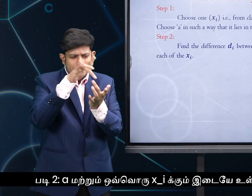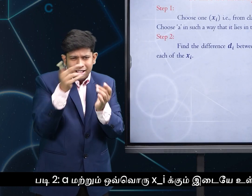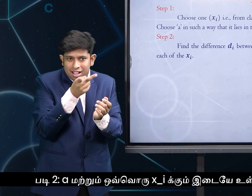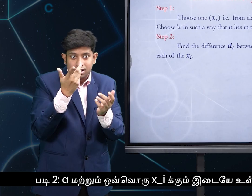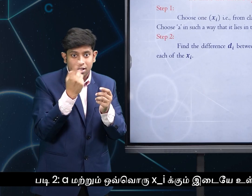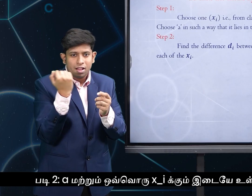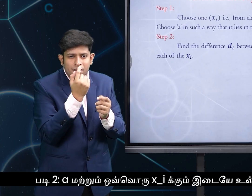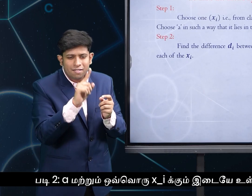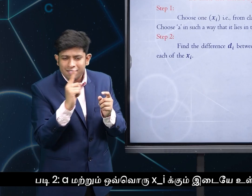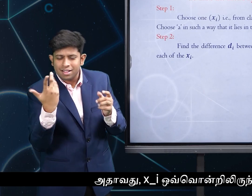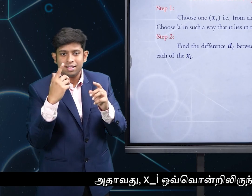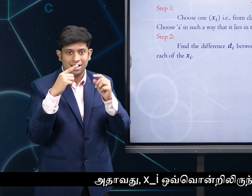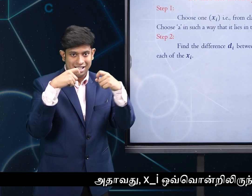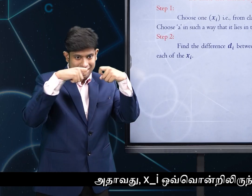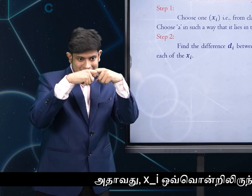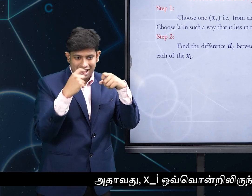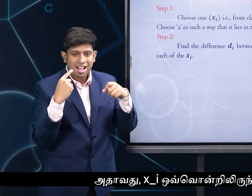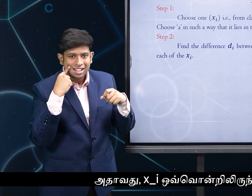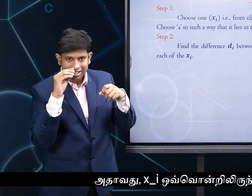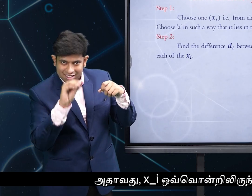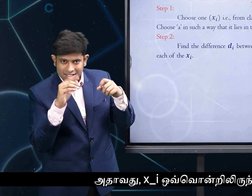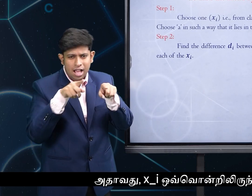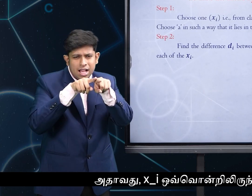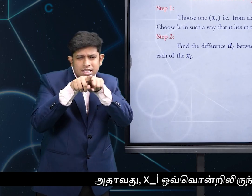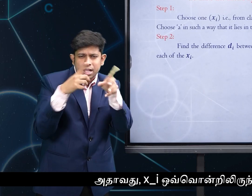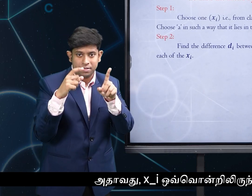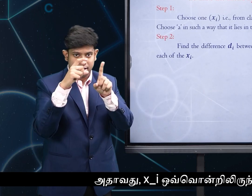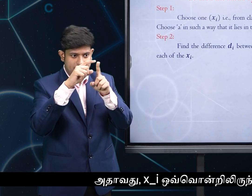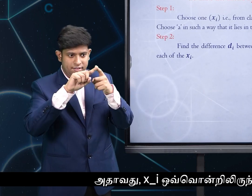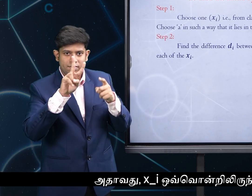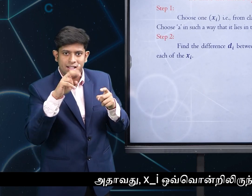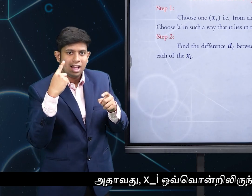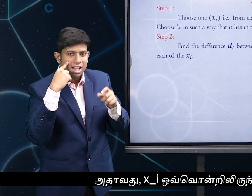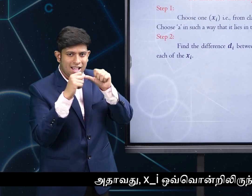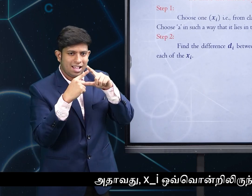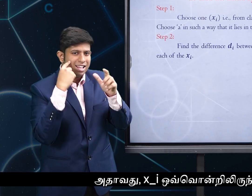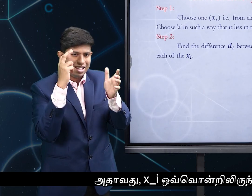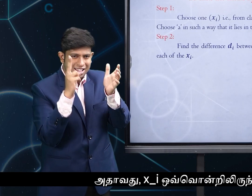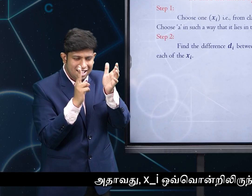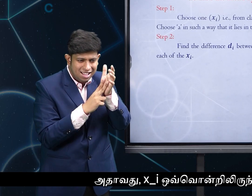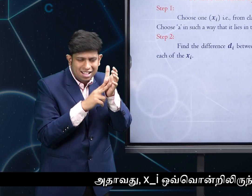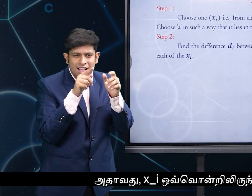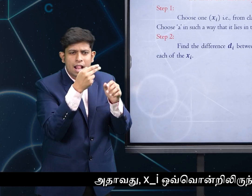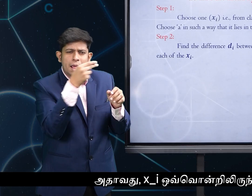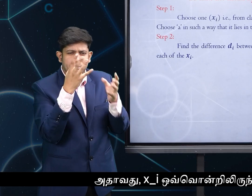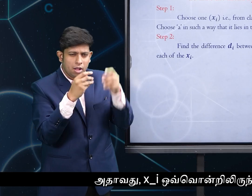வேறுபாட்டை கண்டறியவும். அதாவது X கீழ்க்கோடு I ஒவ்வொன்றிலுமிருந்து Aவின் விலகல்.